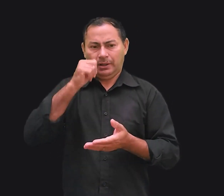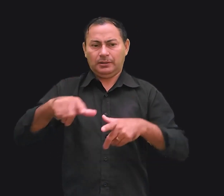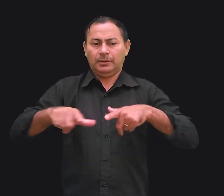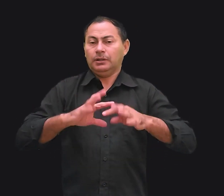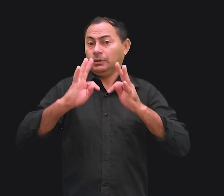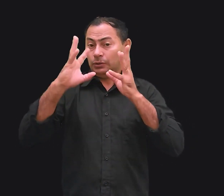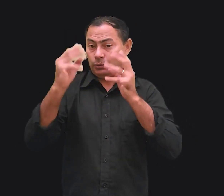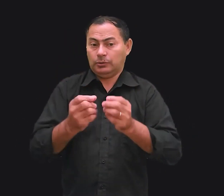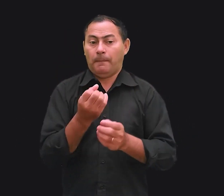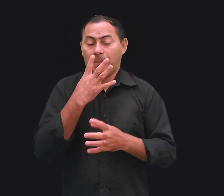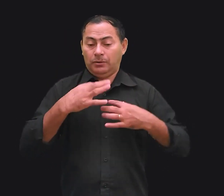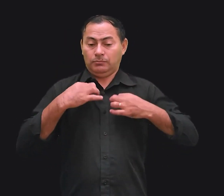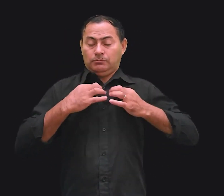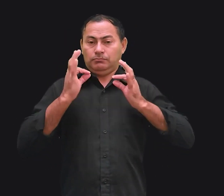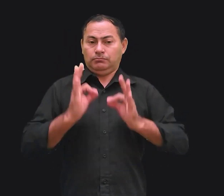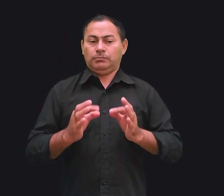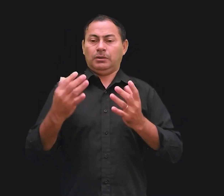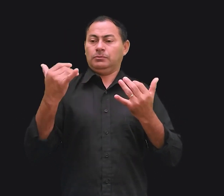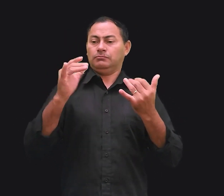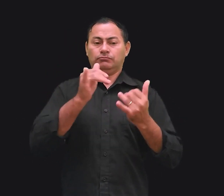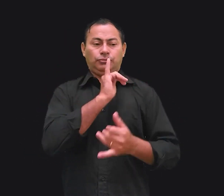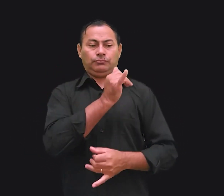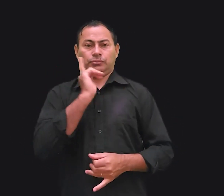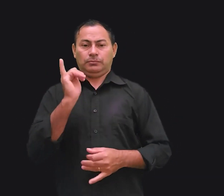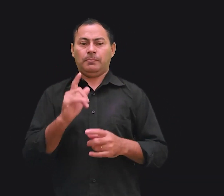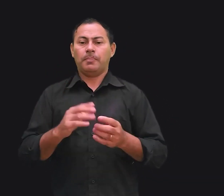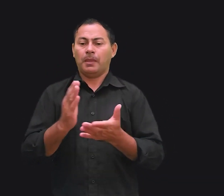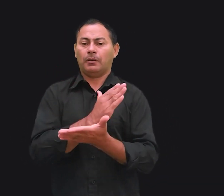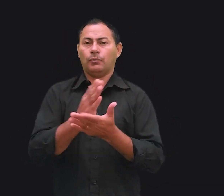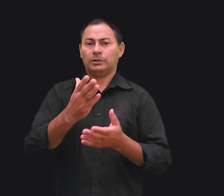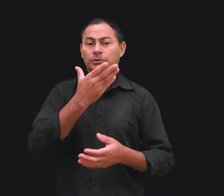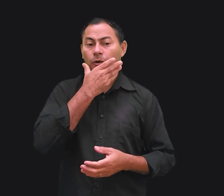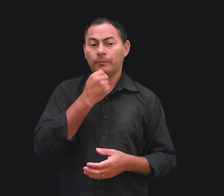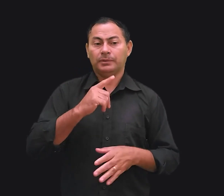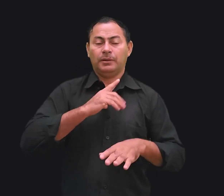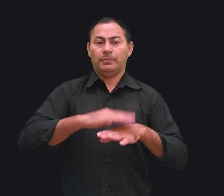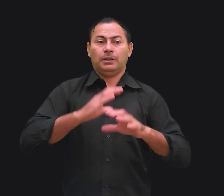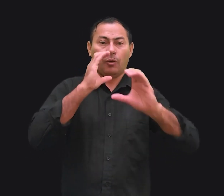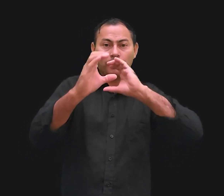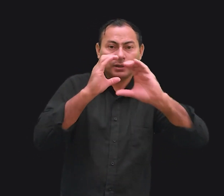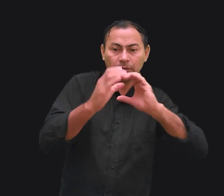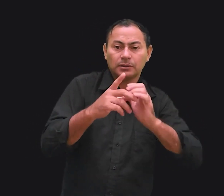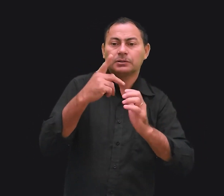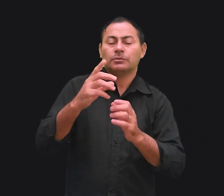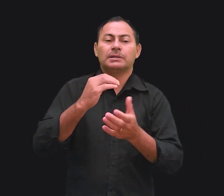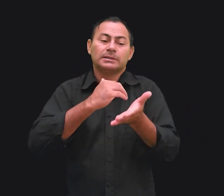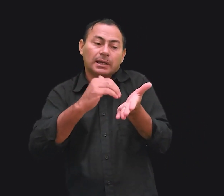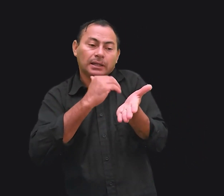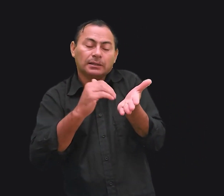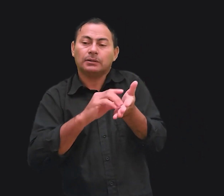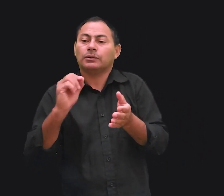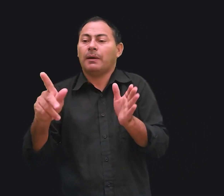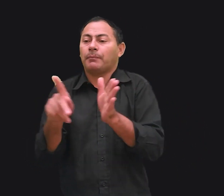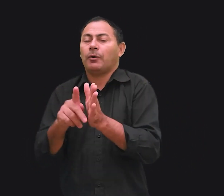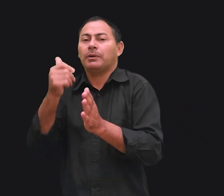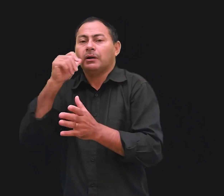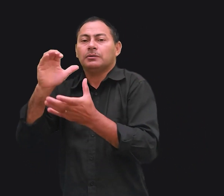dedicadas. Todos muito bem vestidos, perfumados. Alguns desses homens têm mais comunicação com suas secretárias do que com